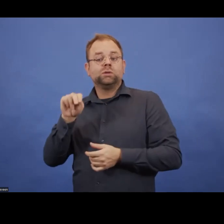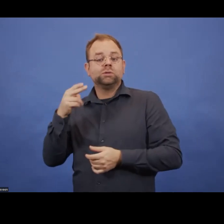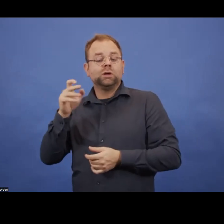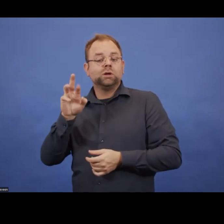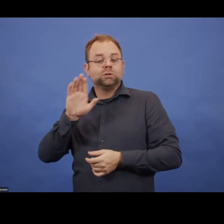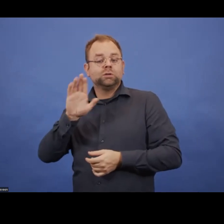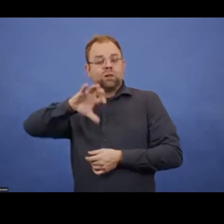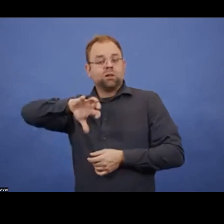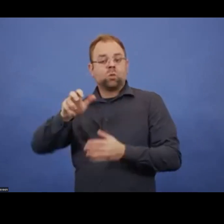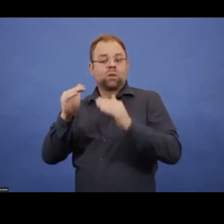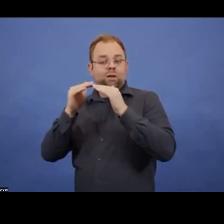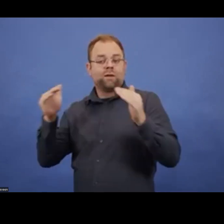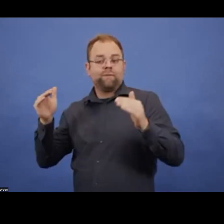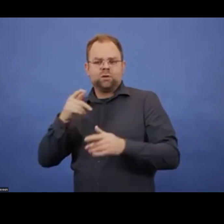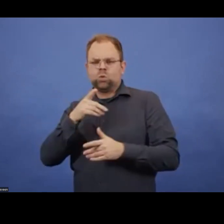para...